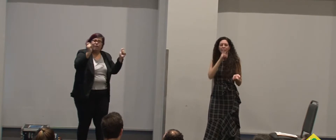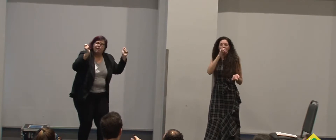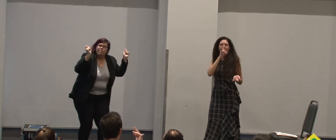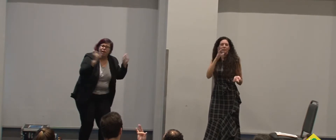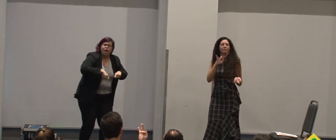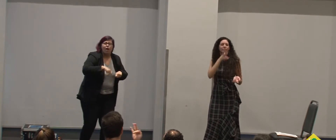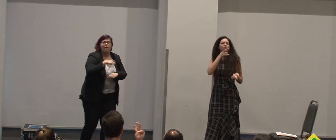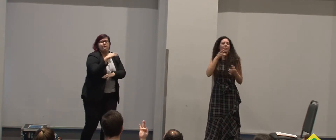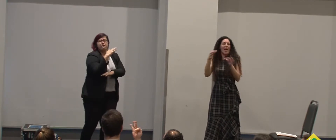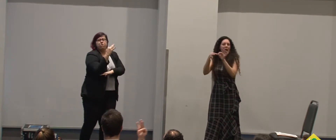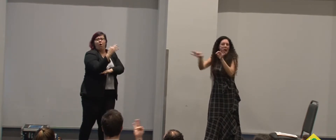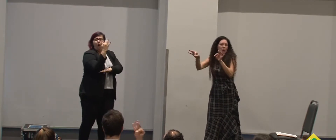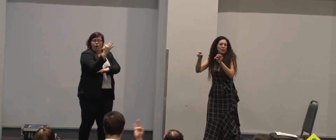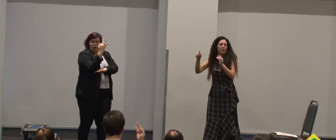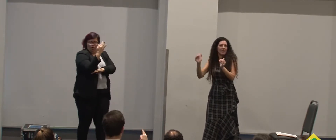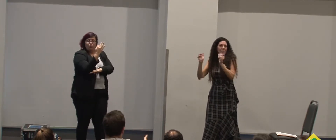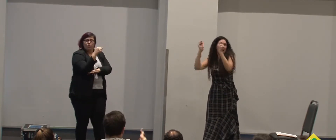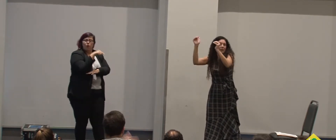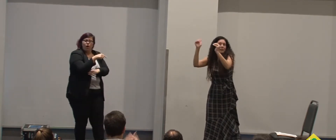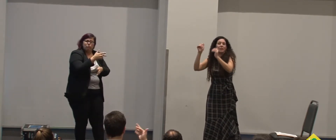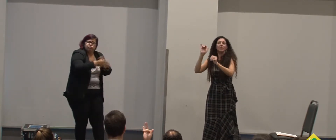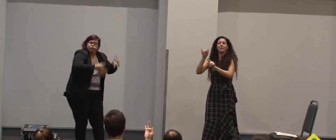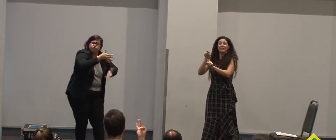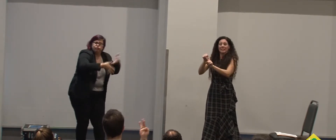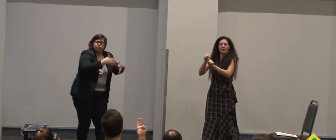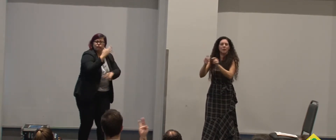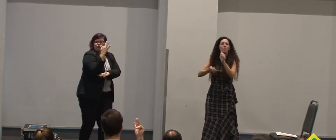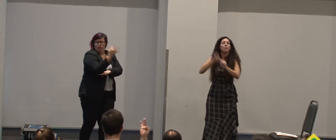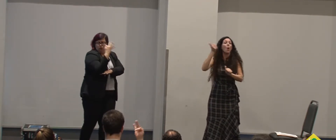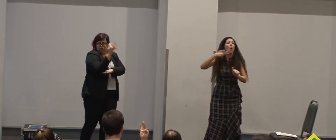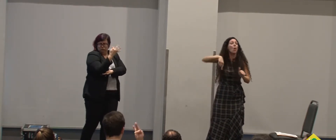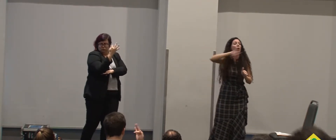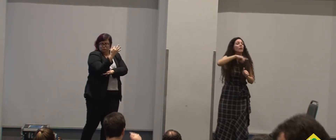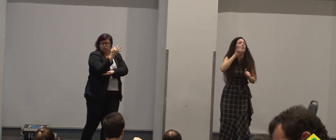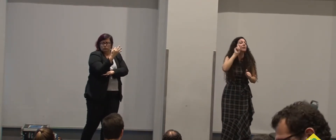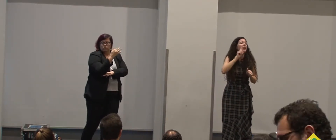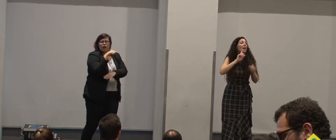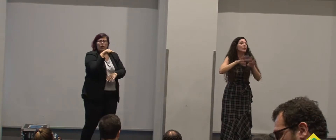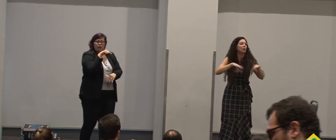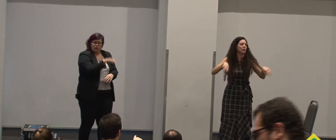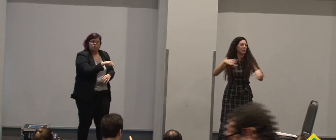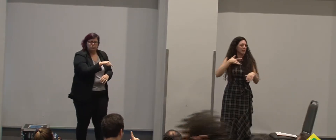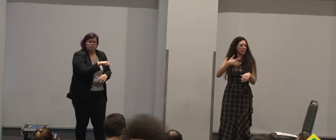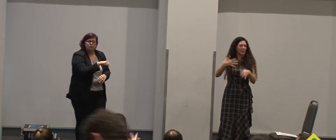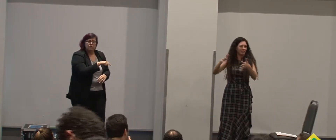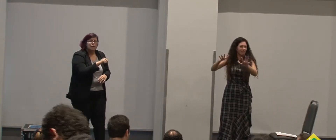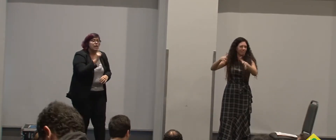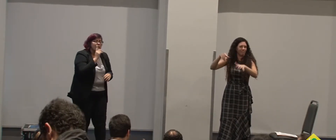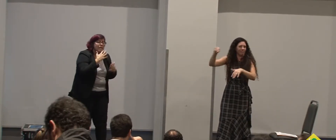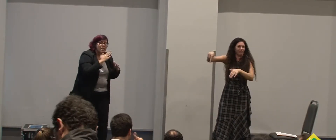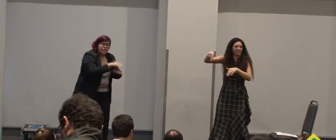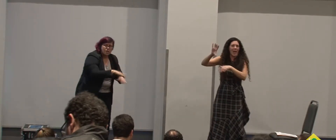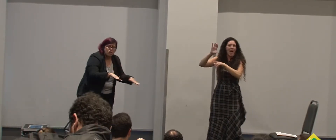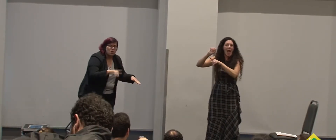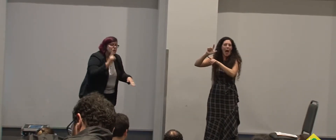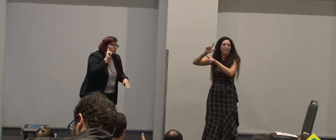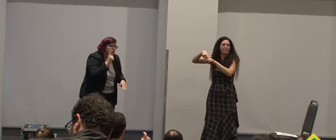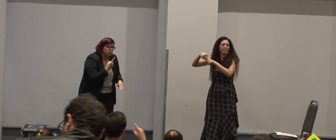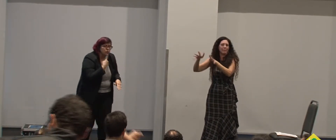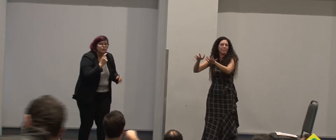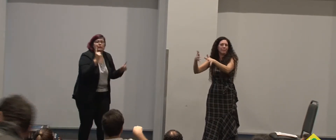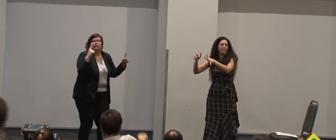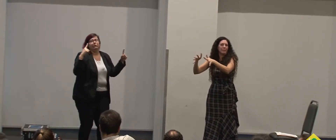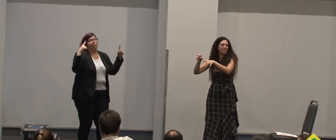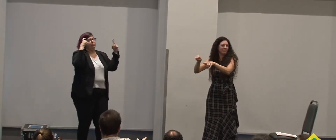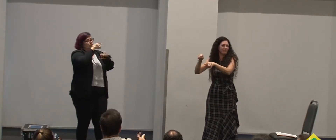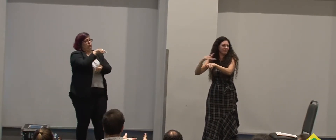gente fala sobre uma questão mais avançada, uma língua mais formal, um registro mais formal de utilização.